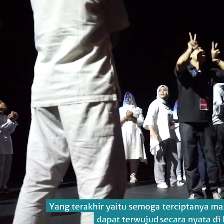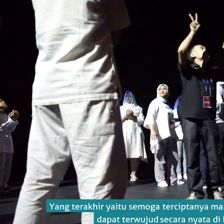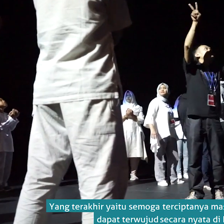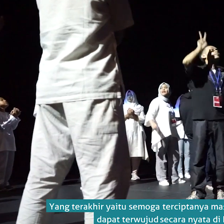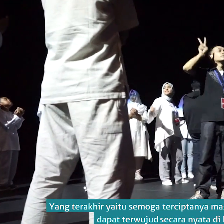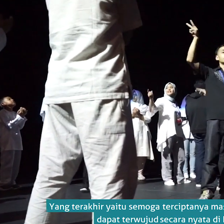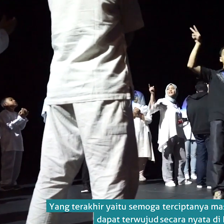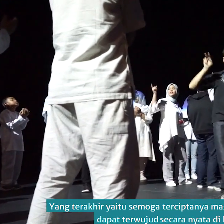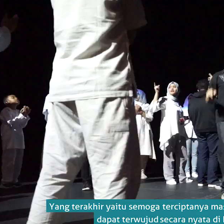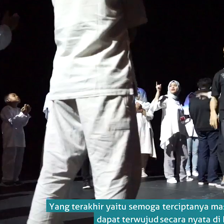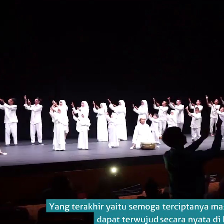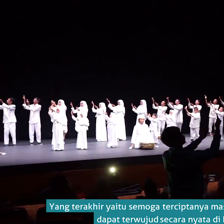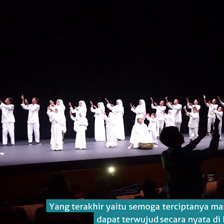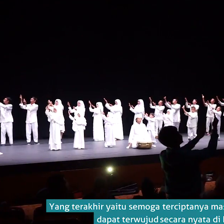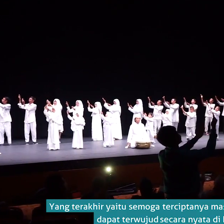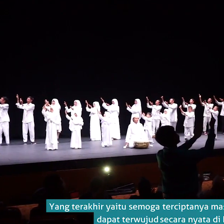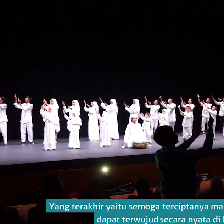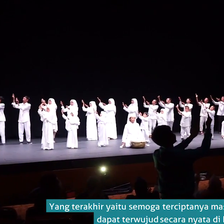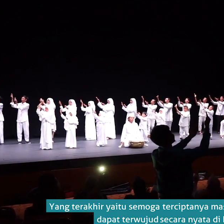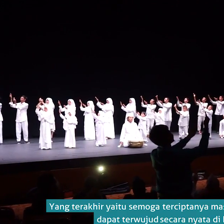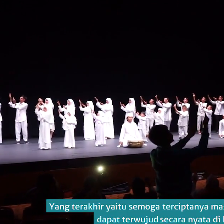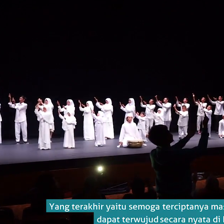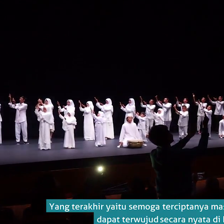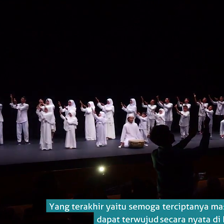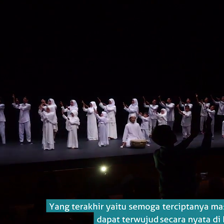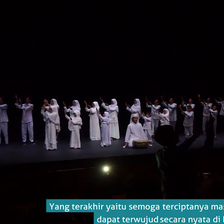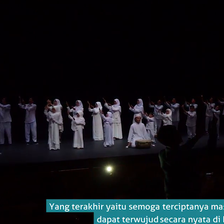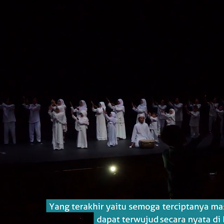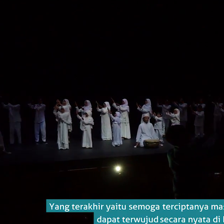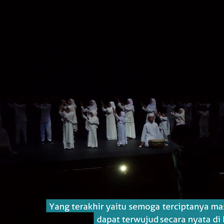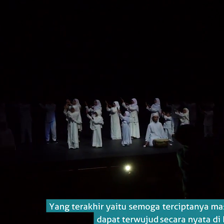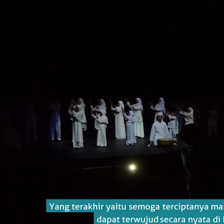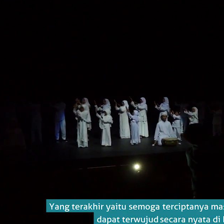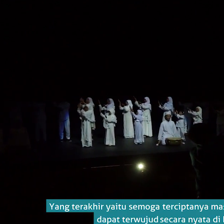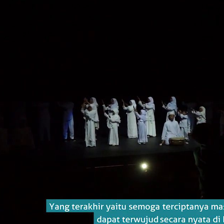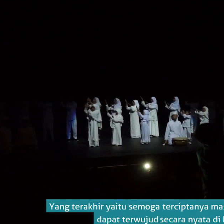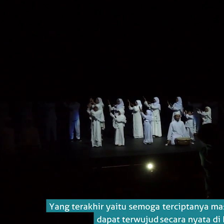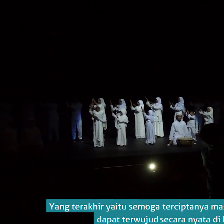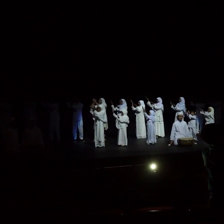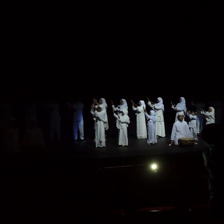Yang terakhir yaitu semoga terciptanya masyarakat yang inklusif dapat terwujud secara nyata di Indonesia.